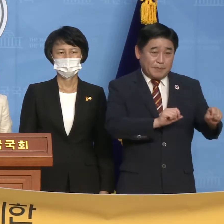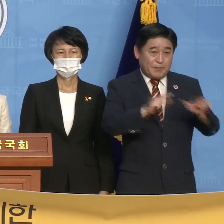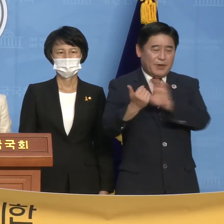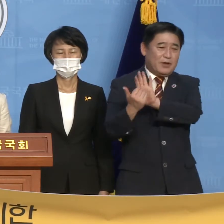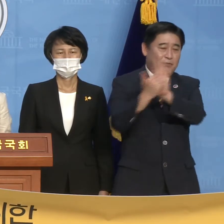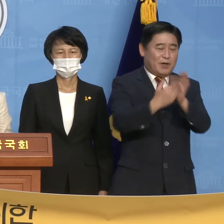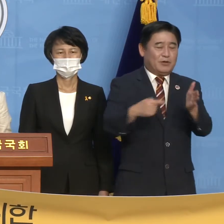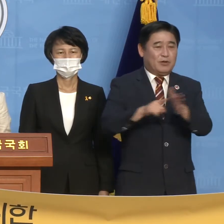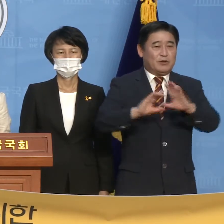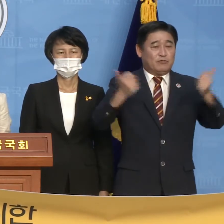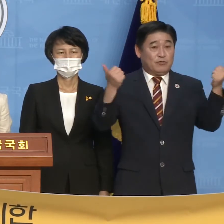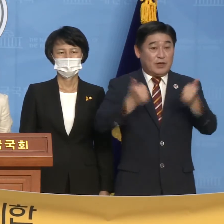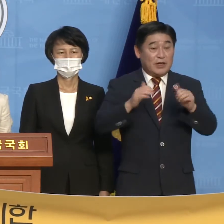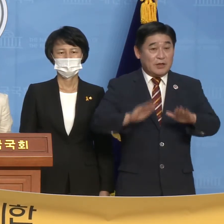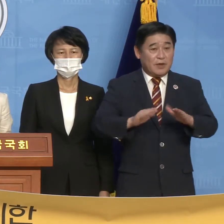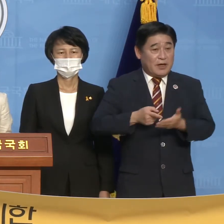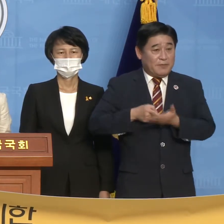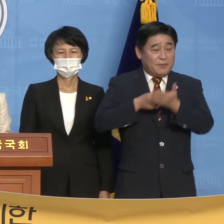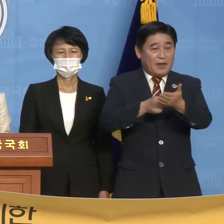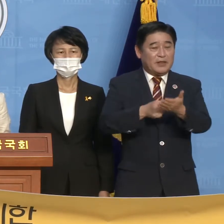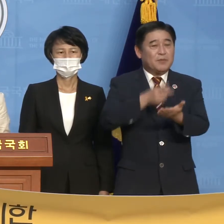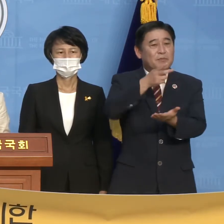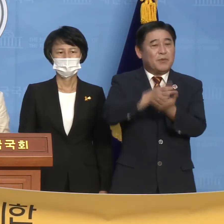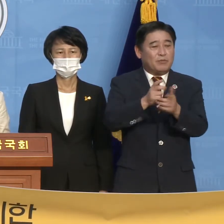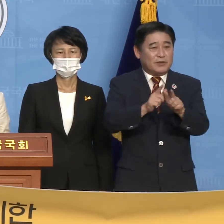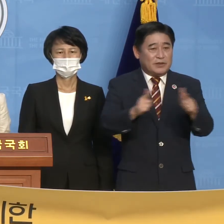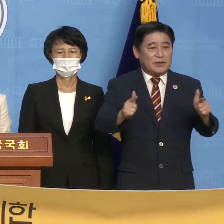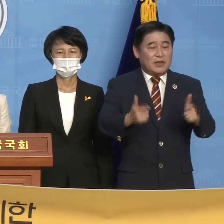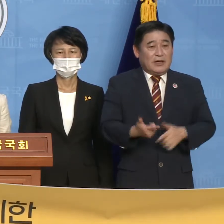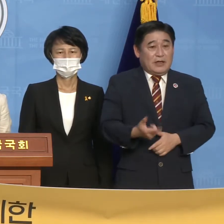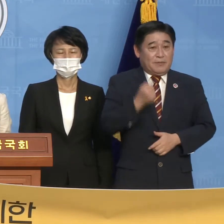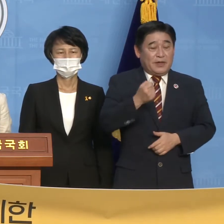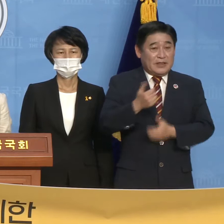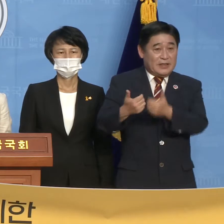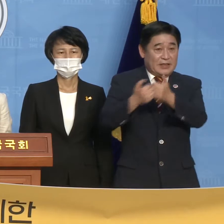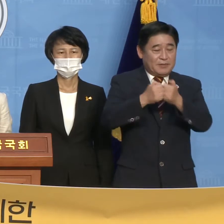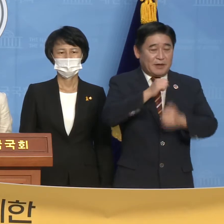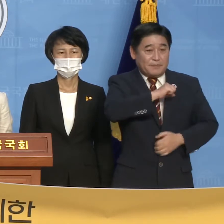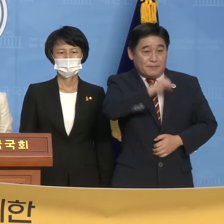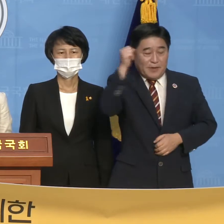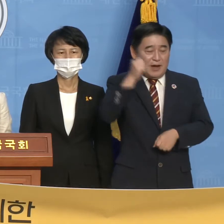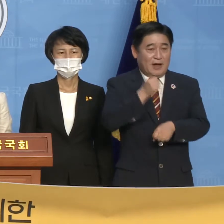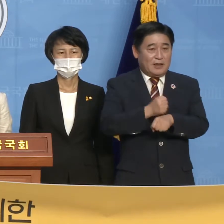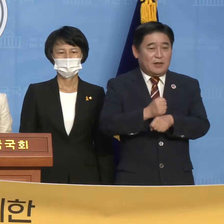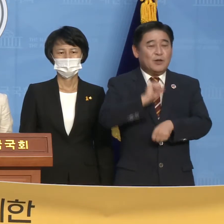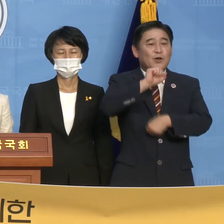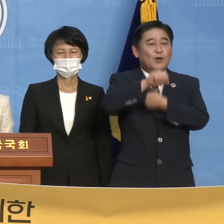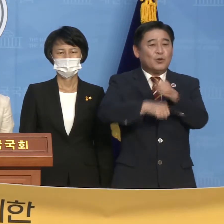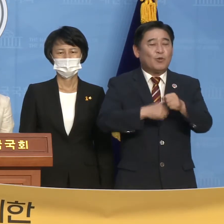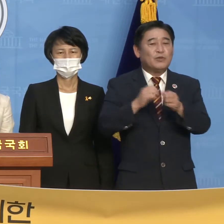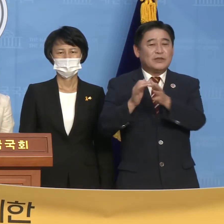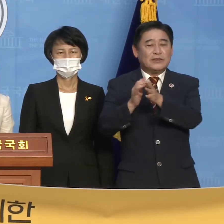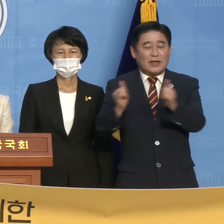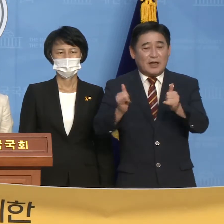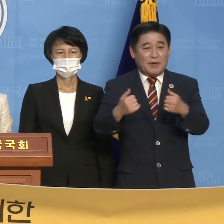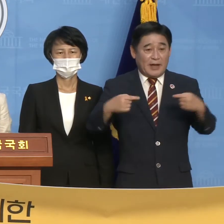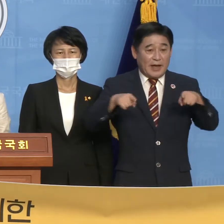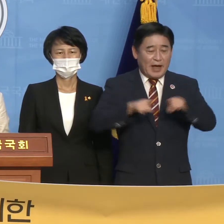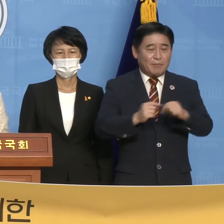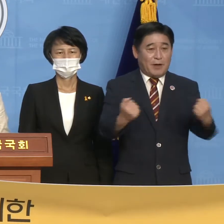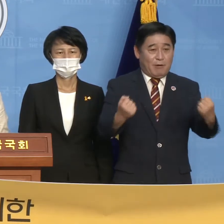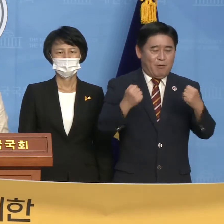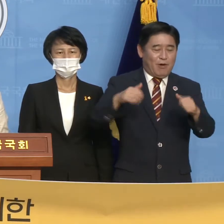위해서 국회는 이번에 발의된 개정안들을 조속히 심사하고 통과시켜서 동물과 사람 모두가